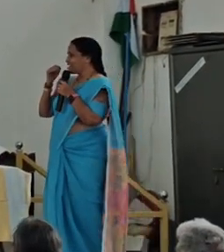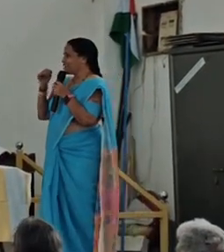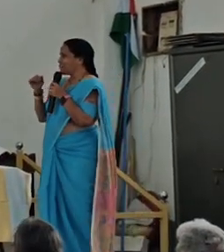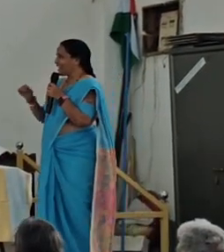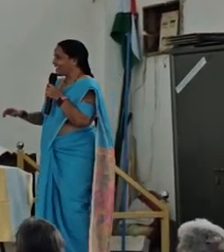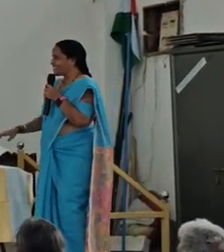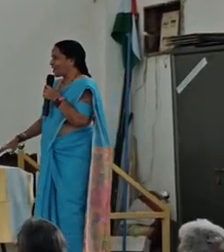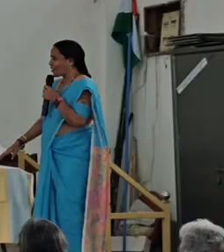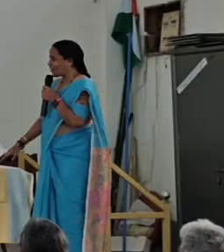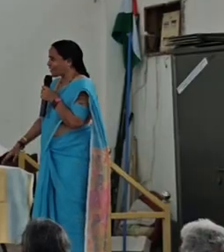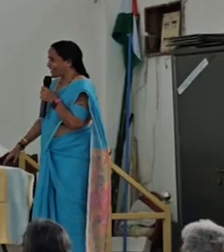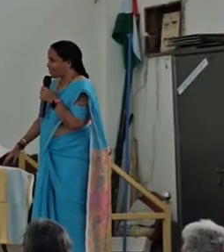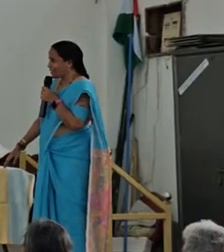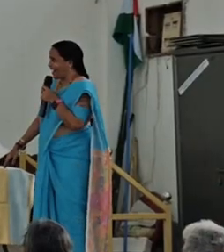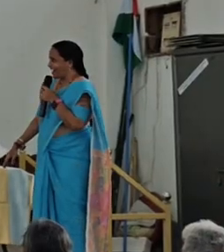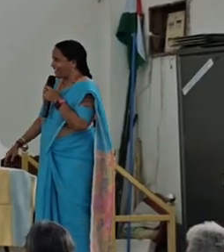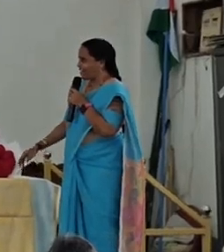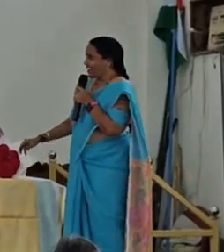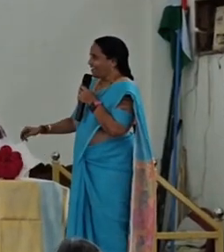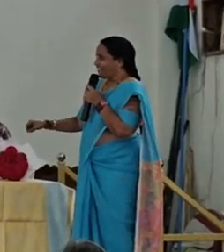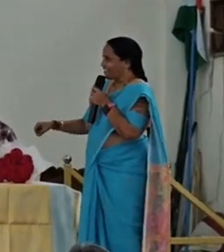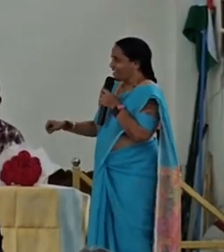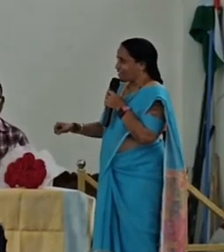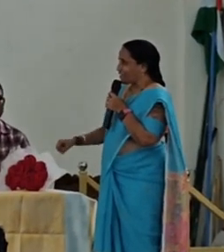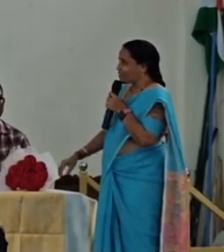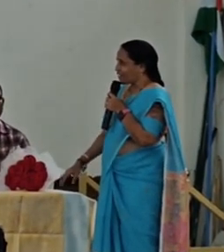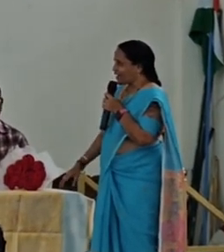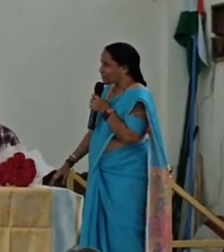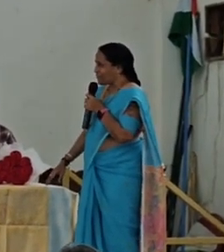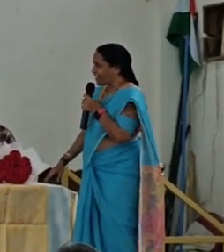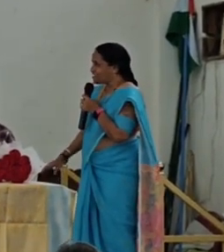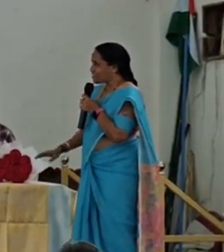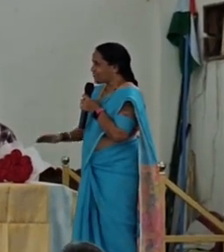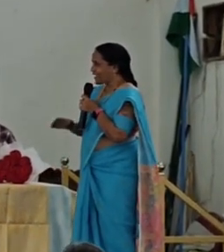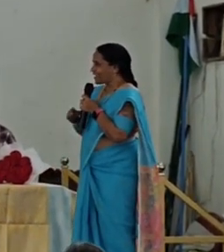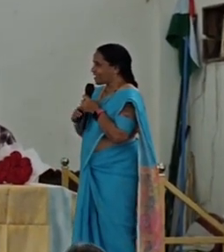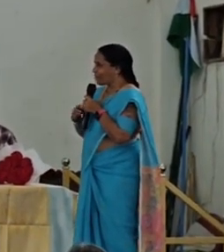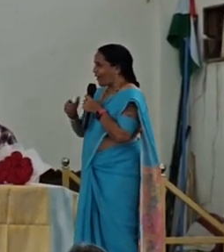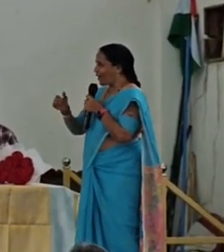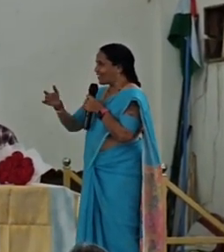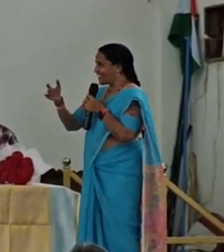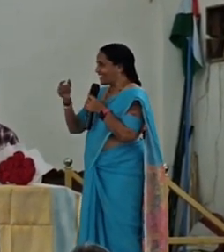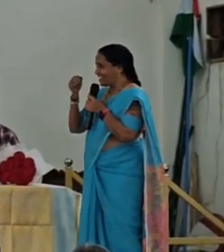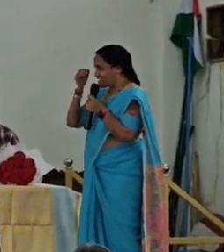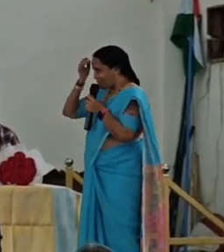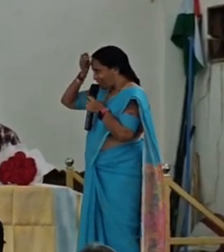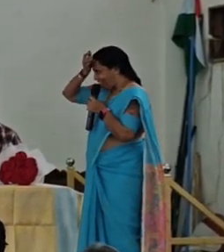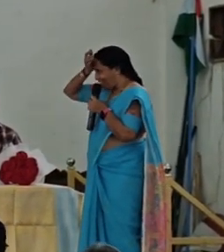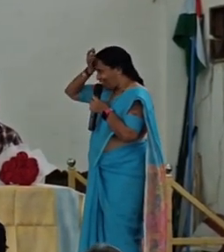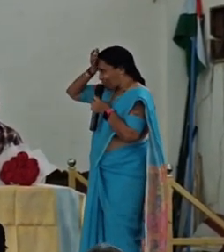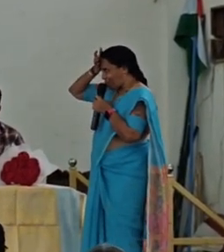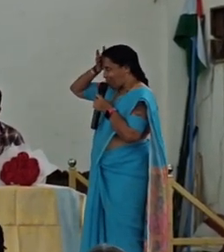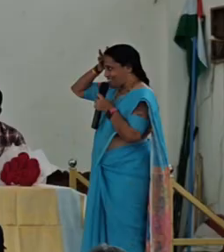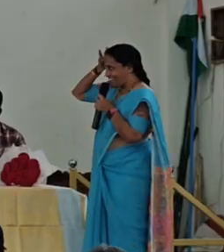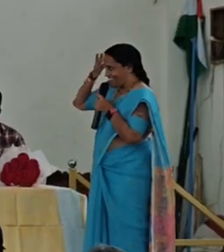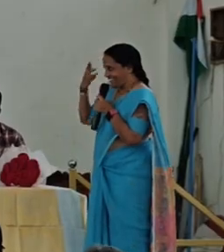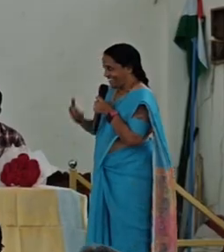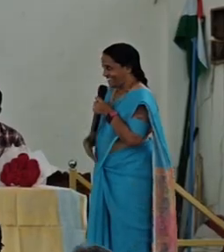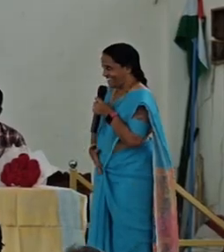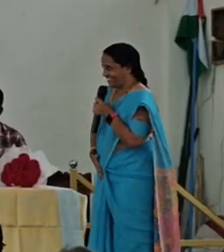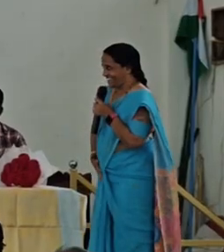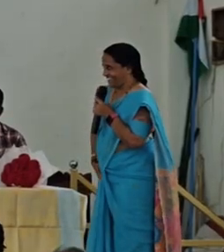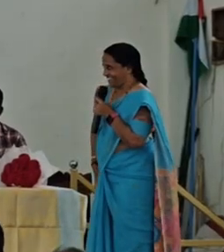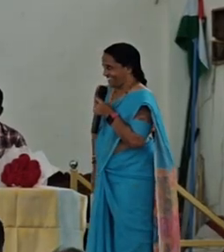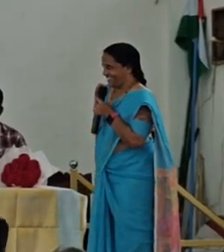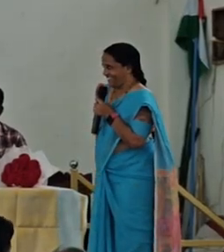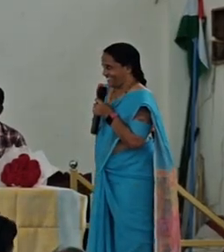అంటే జీబీ అనేది తక్కువ ఉంటుంది. మా డెఫండం వాళ్ళకి 5 GB అయితే బాగుంటుంది అని చెప్పానని ఒక ప్రపోజల్.